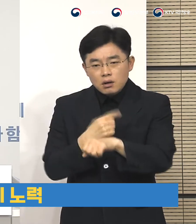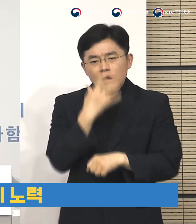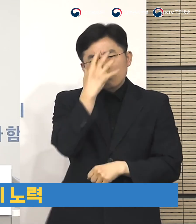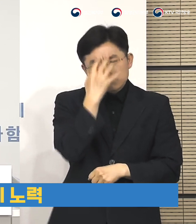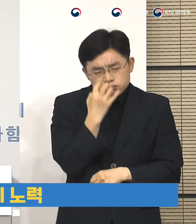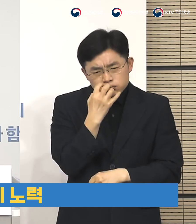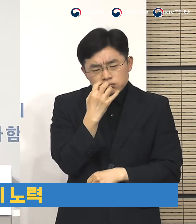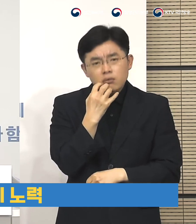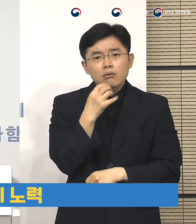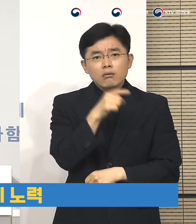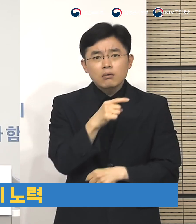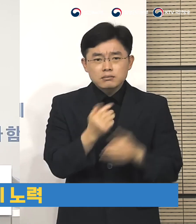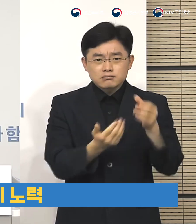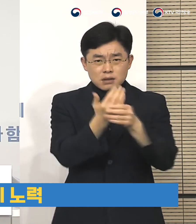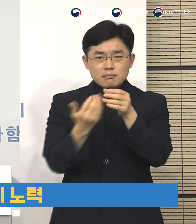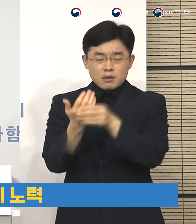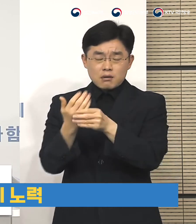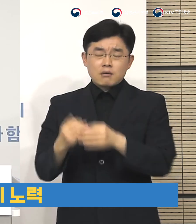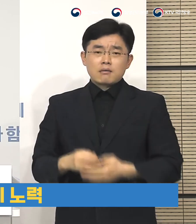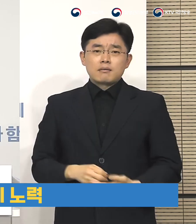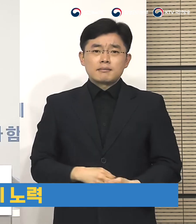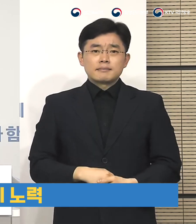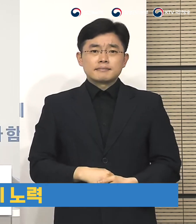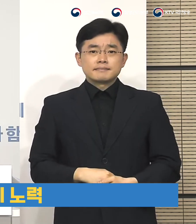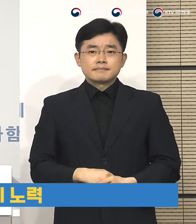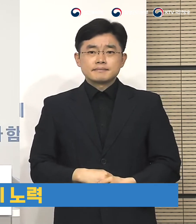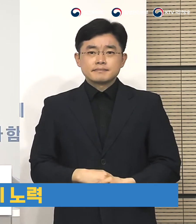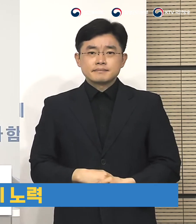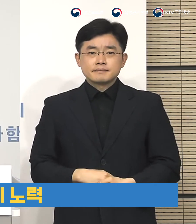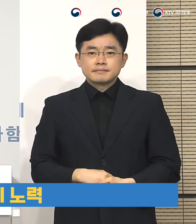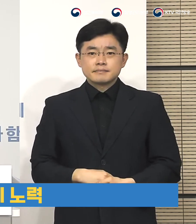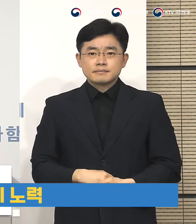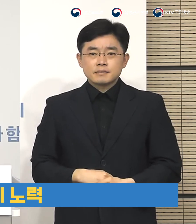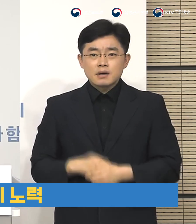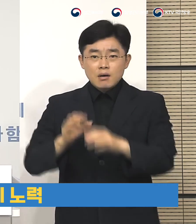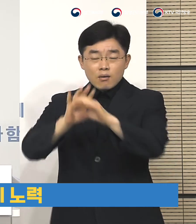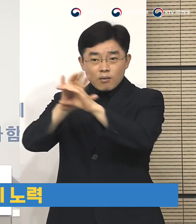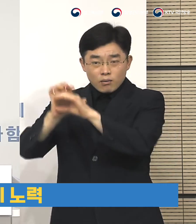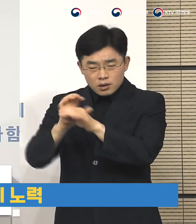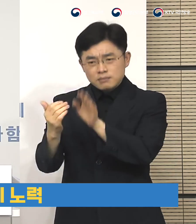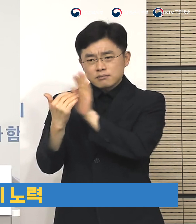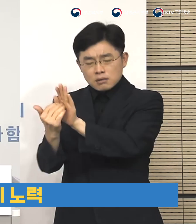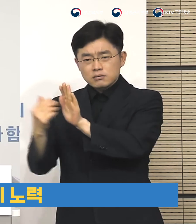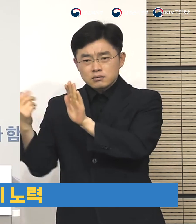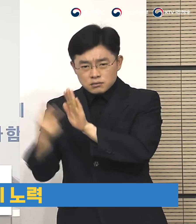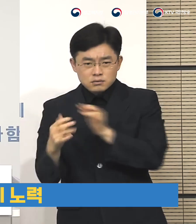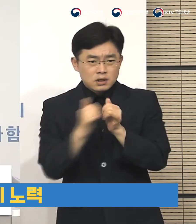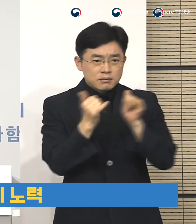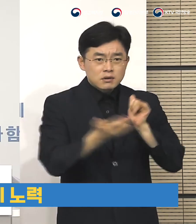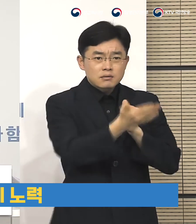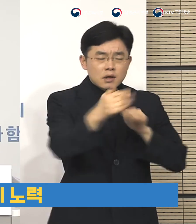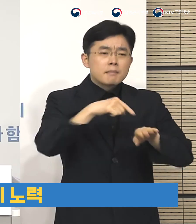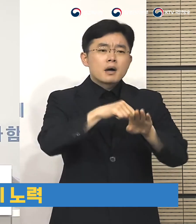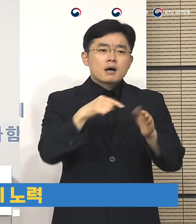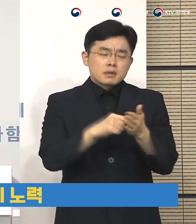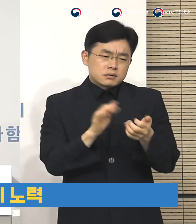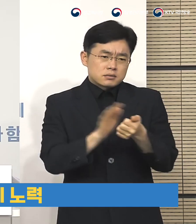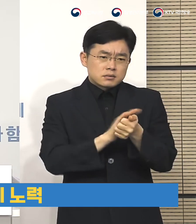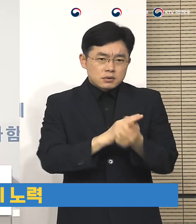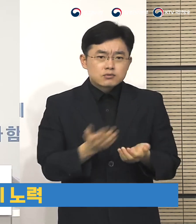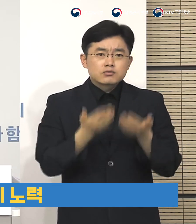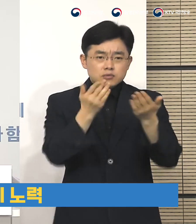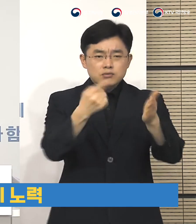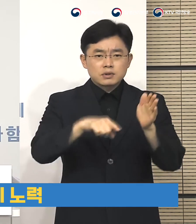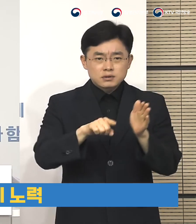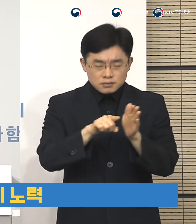코로나 블루에 대한 우려가 높아지고 있으므로 바이러스 방역뿐이 아니라 국민들의 심리 방역도